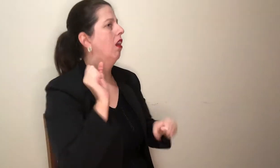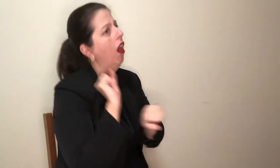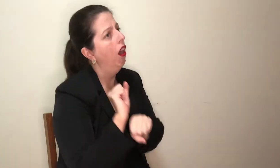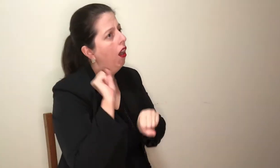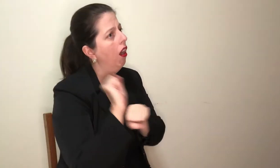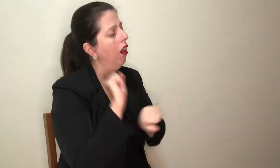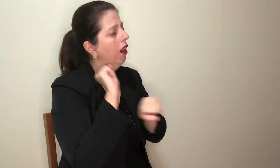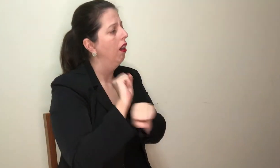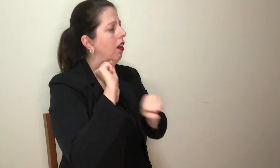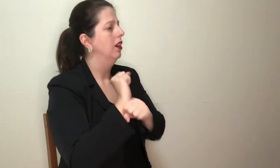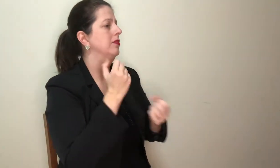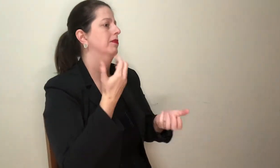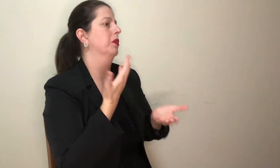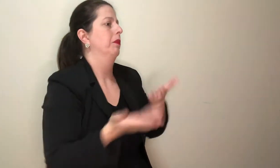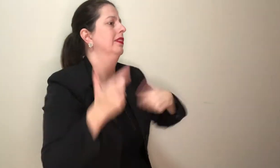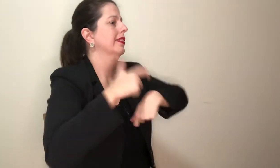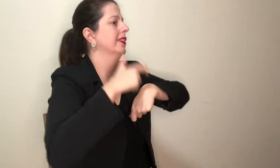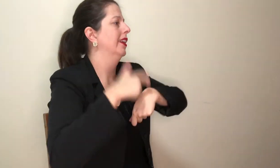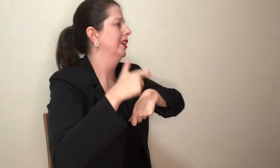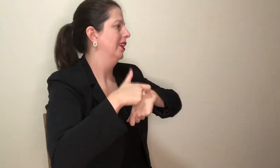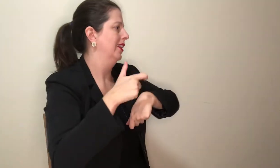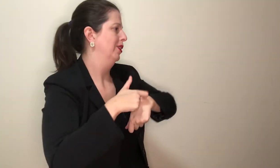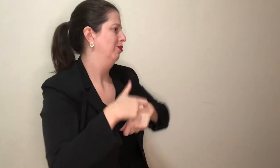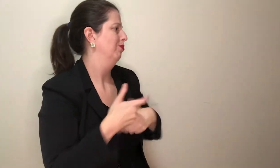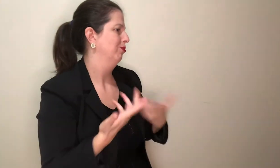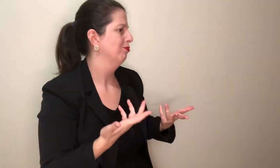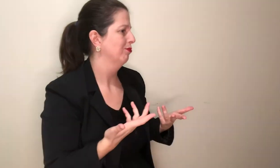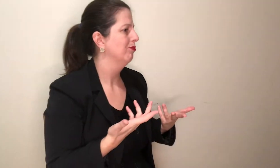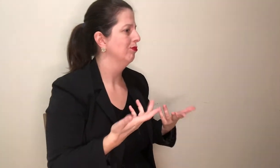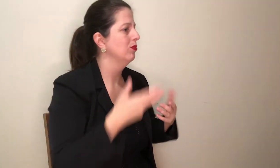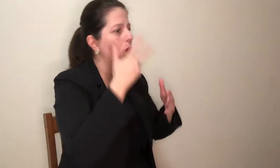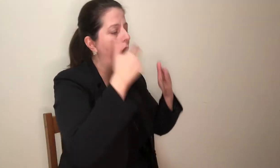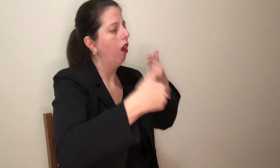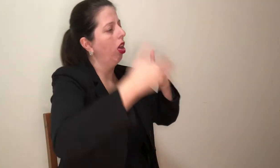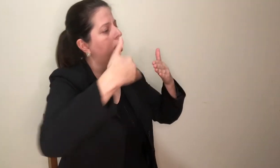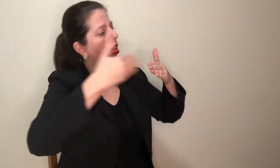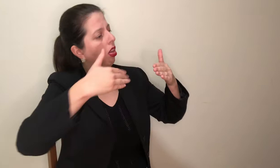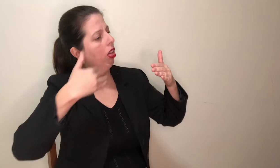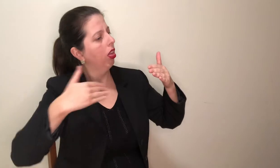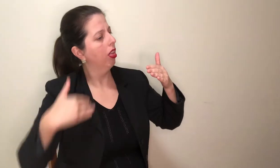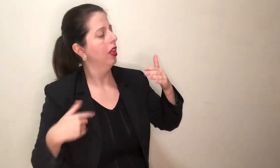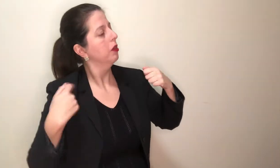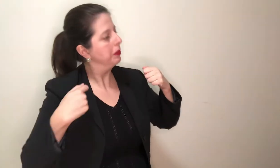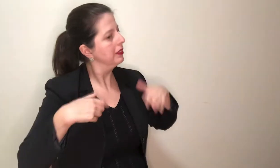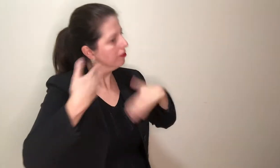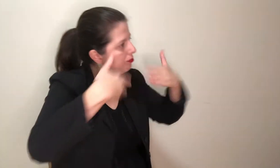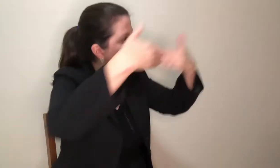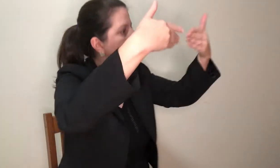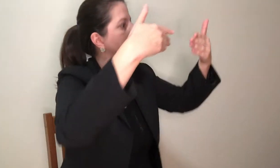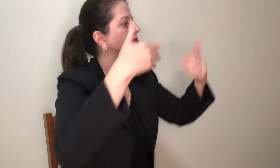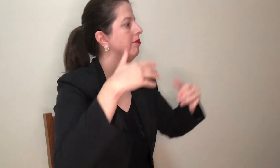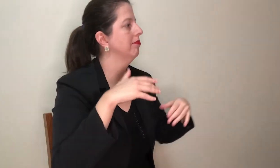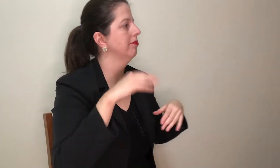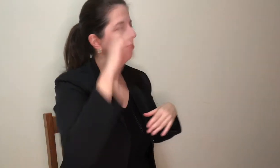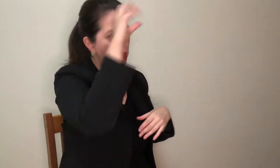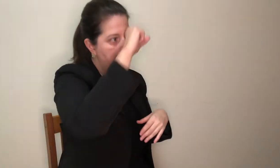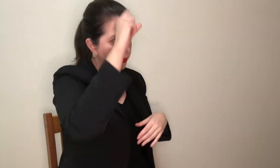para que as pessoas tenham tempo de me ajudar, e aí eu vou acabar ficando para trás. Assim eu preciso caminhar, me desenvolver o mais